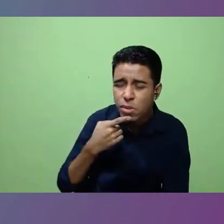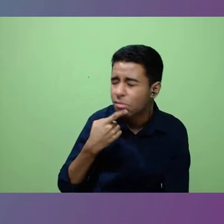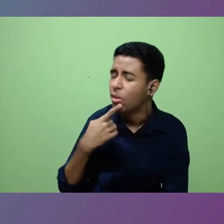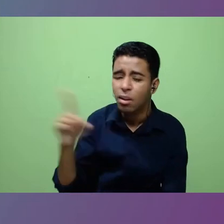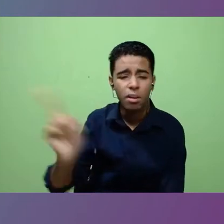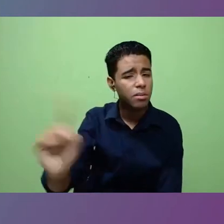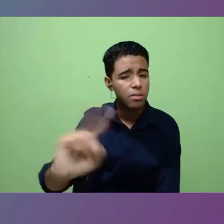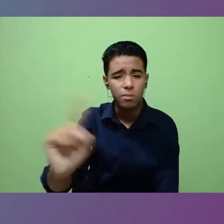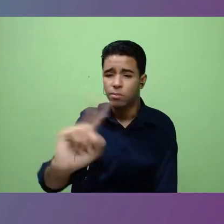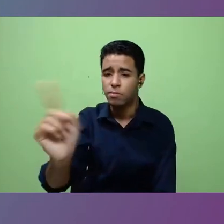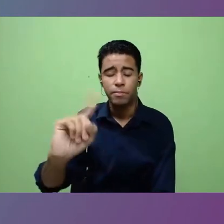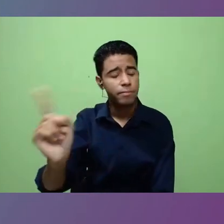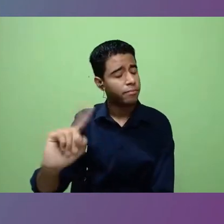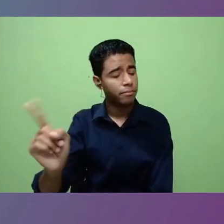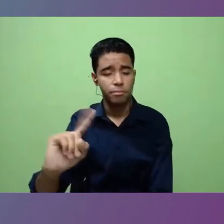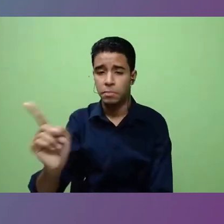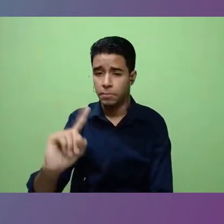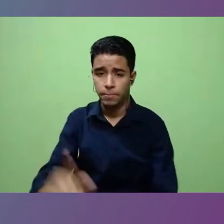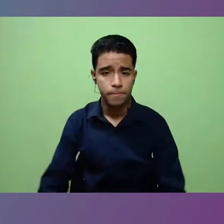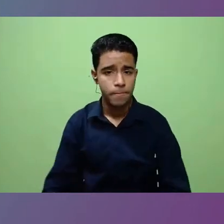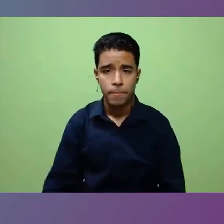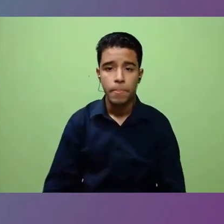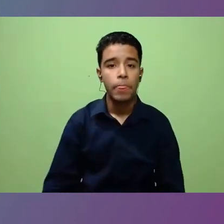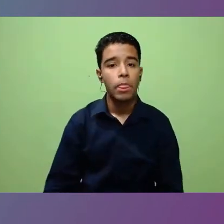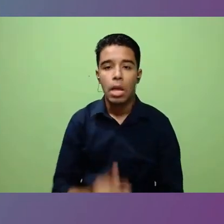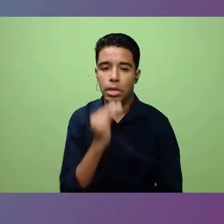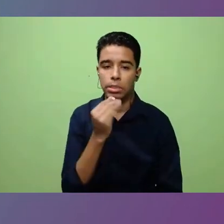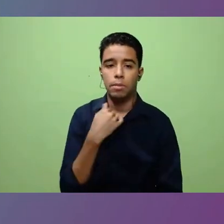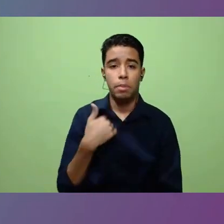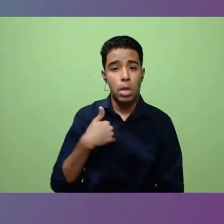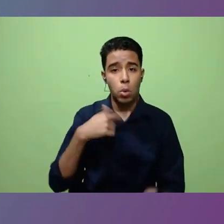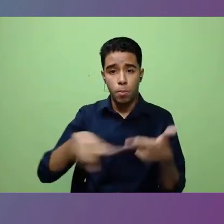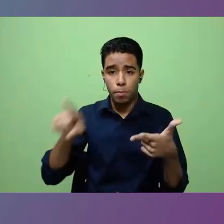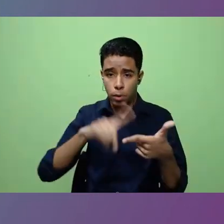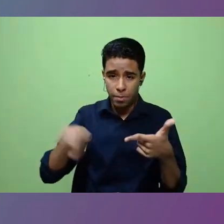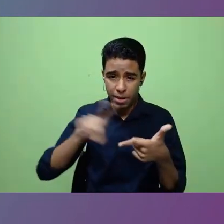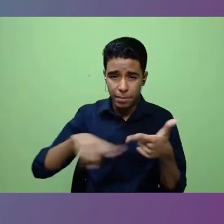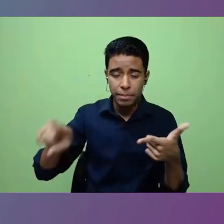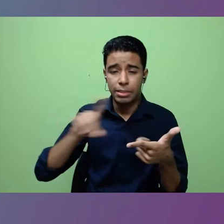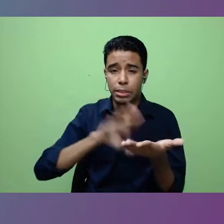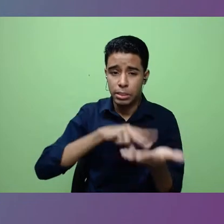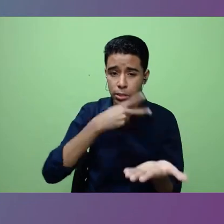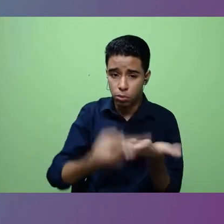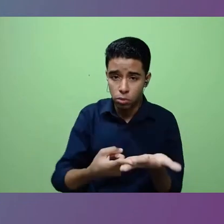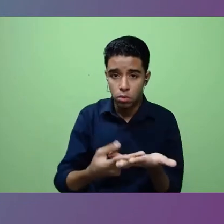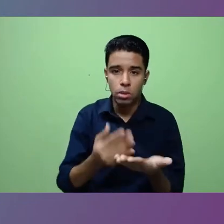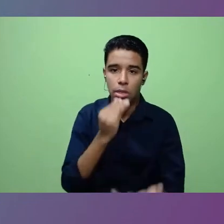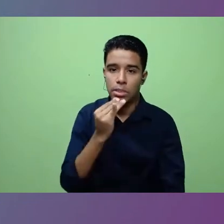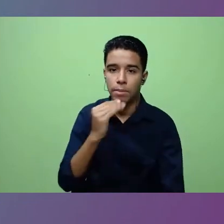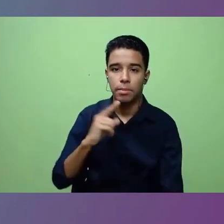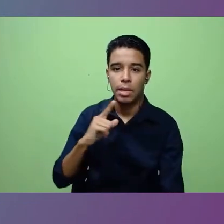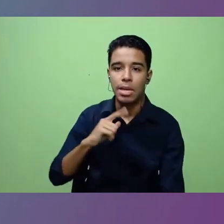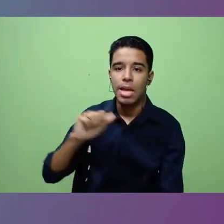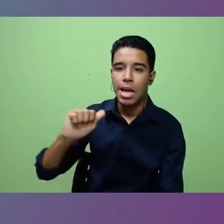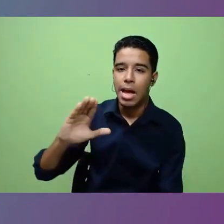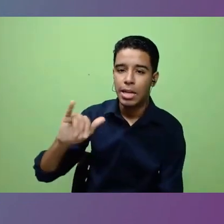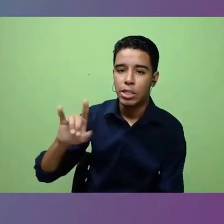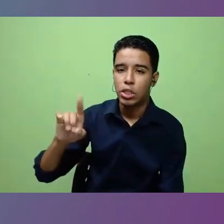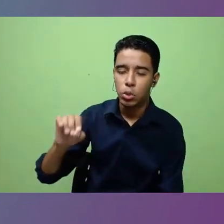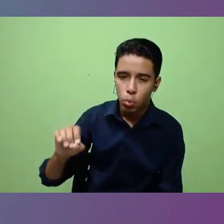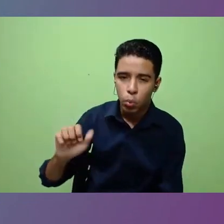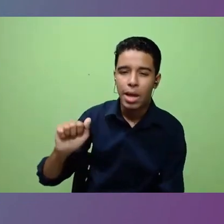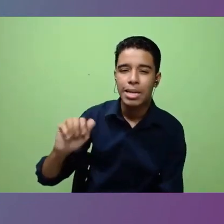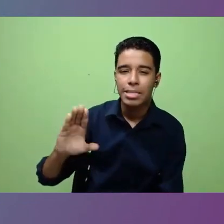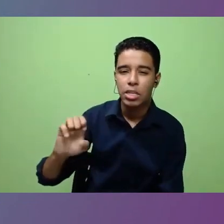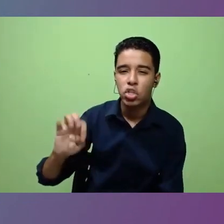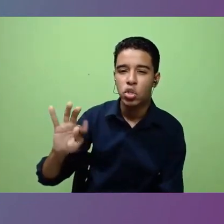tradutória para resolver um problema de tradução naquele momento, eu posso criar um sinal. Por exemplo, o ácido acetil salicílico. A gente pode